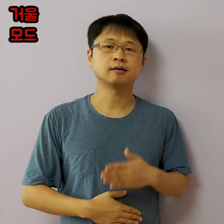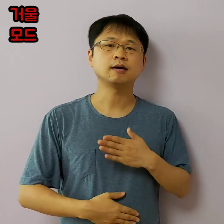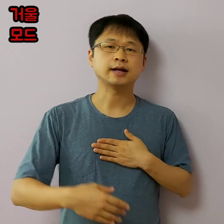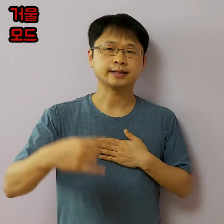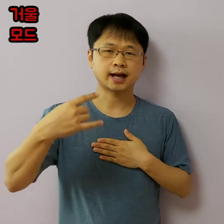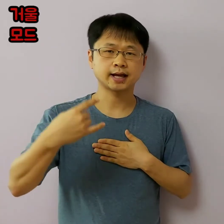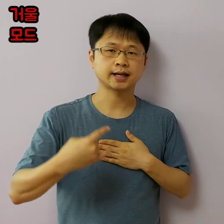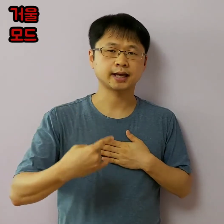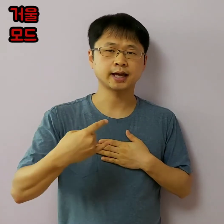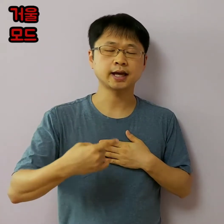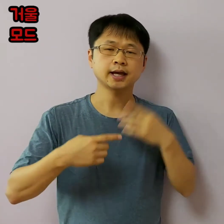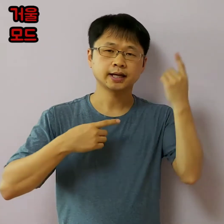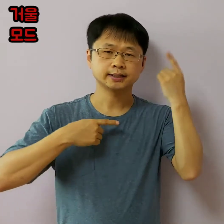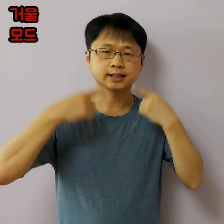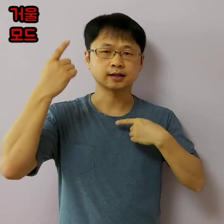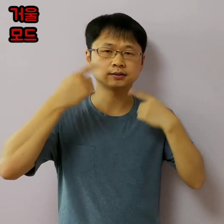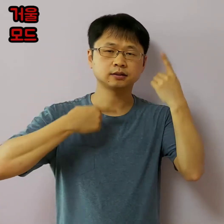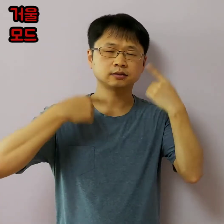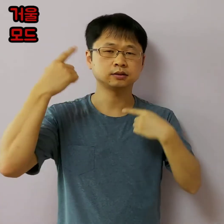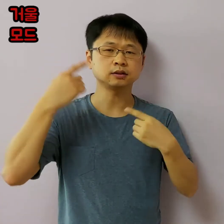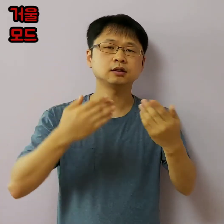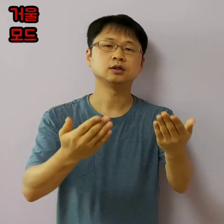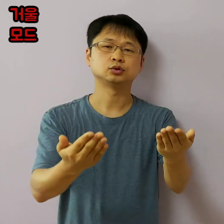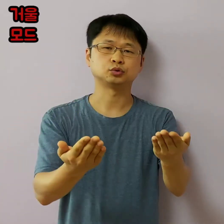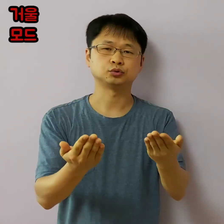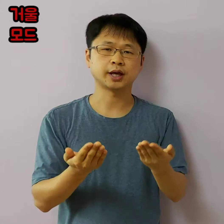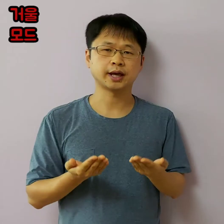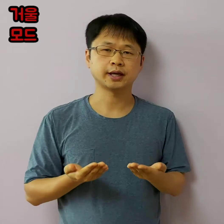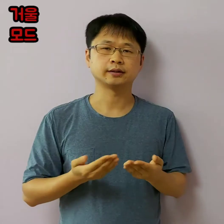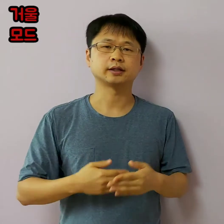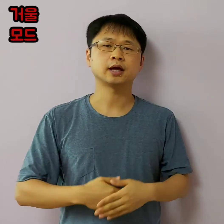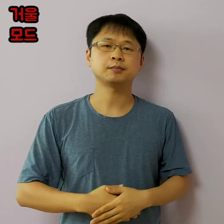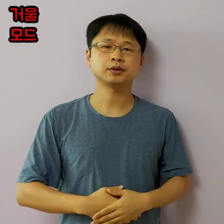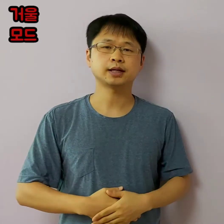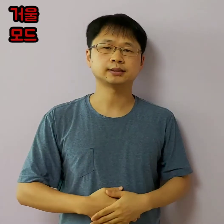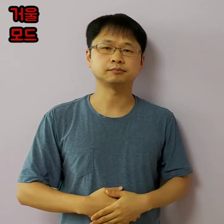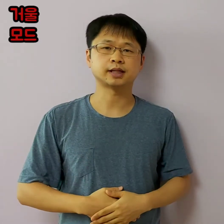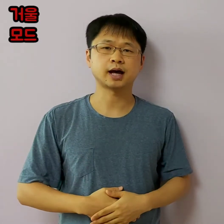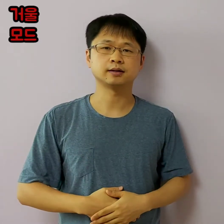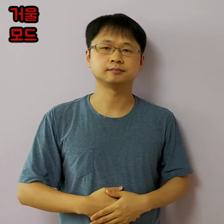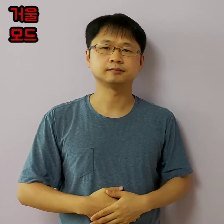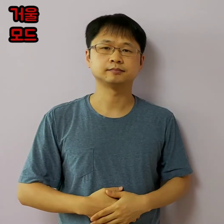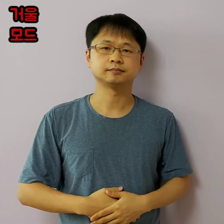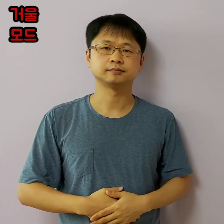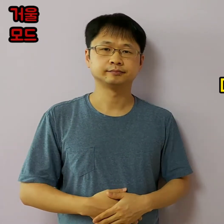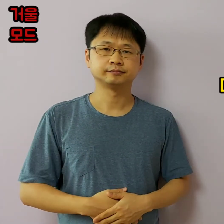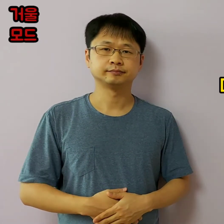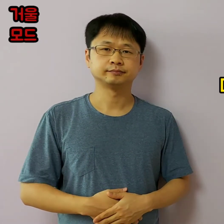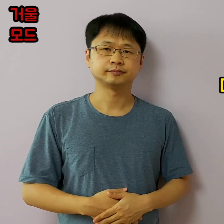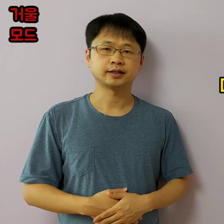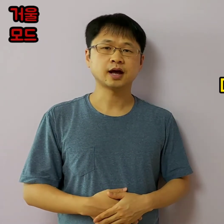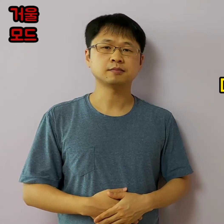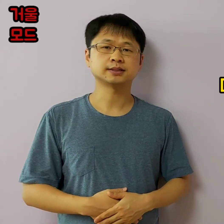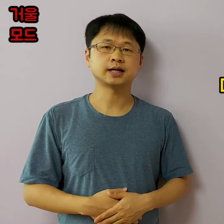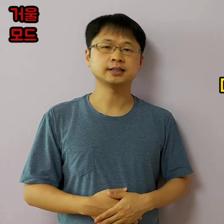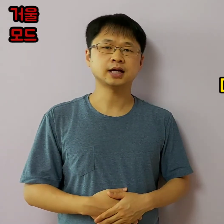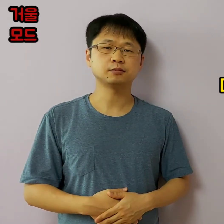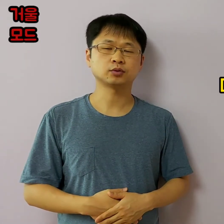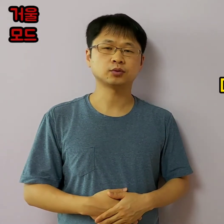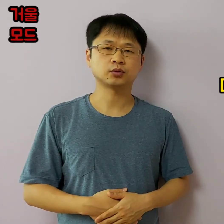그래서 나에게 상처를 주네 이렇게 표현하였습니다. 네, 다음 가사 이 나이